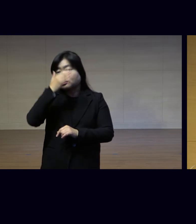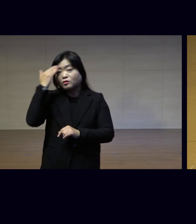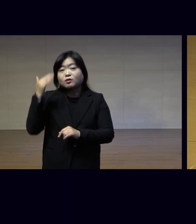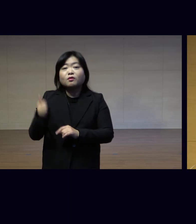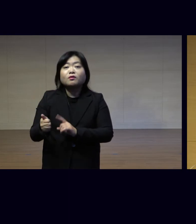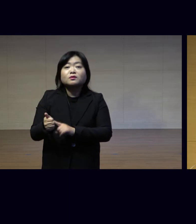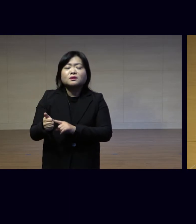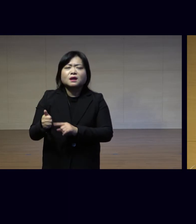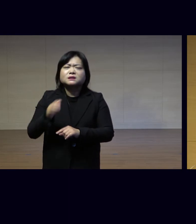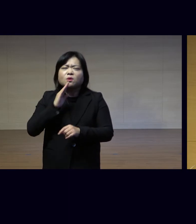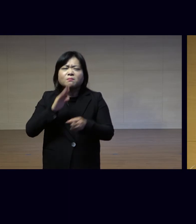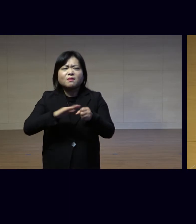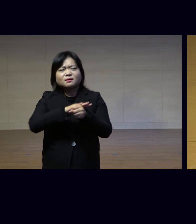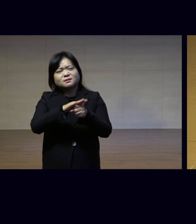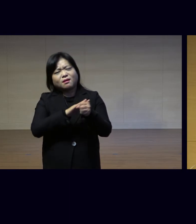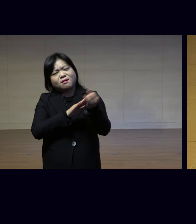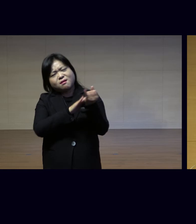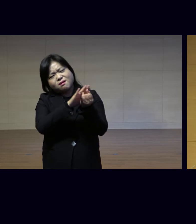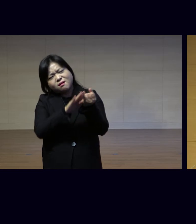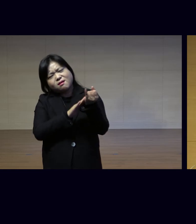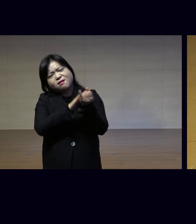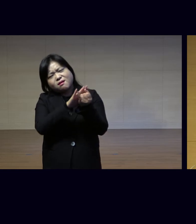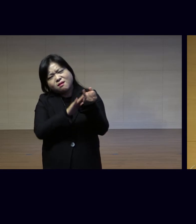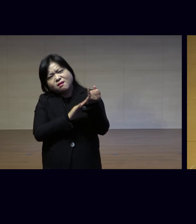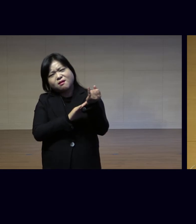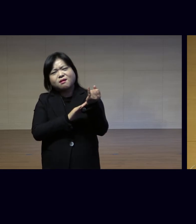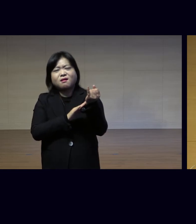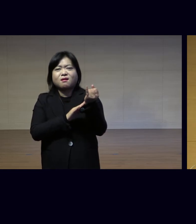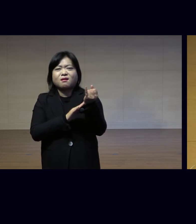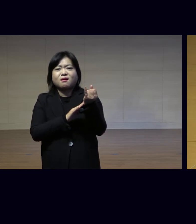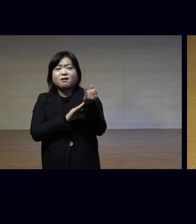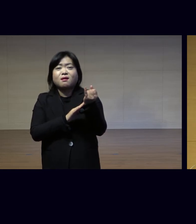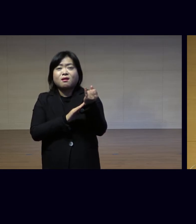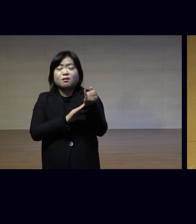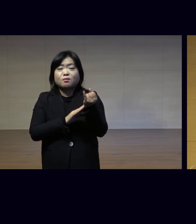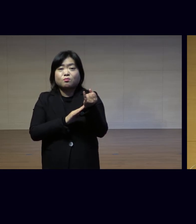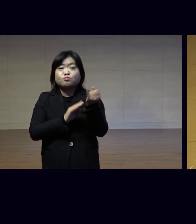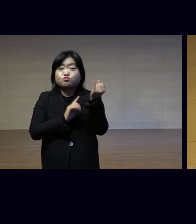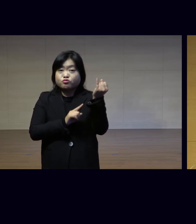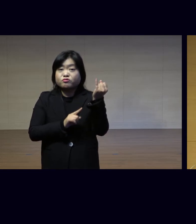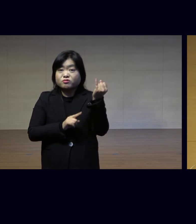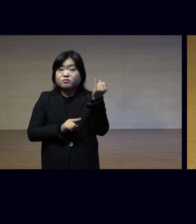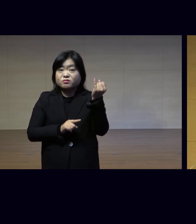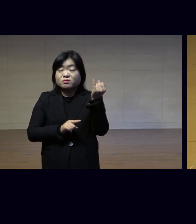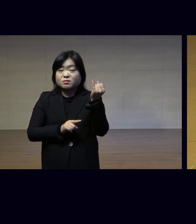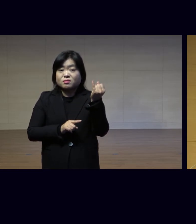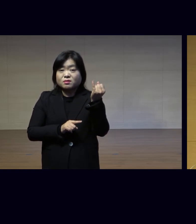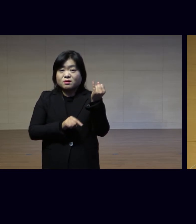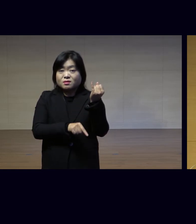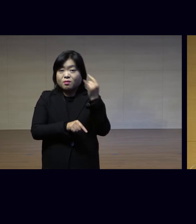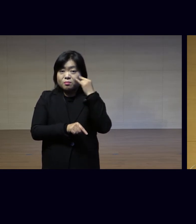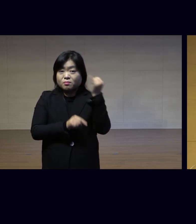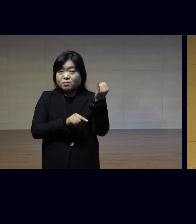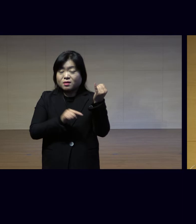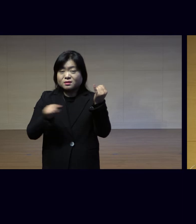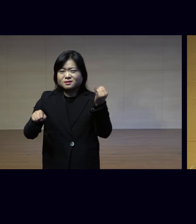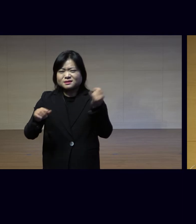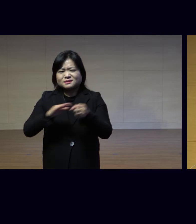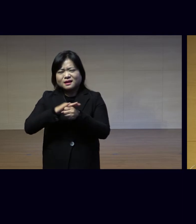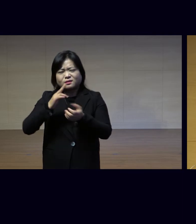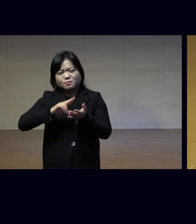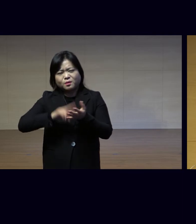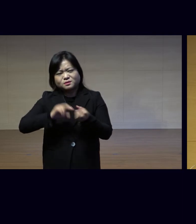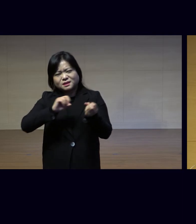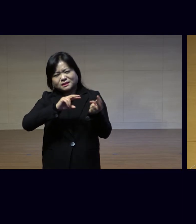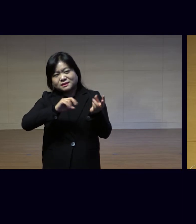정말 사랑합니다. 이 부인이 너무너무 감싸고, 물론 이 부인을 끊임없이 사랑한다고 편지에 쓰지만 또